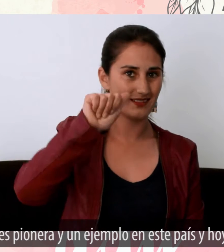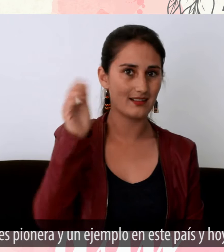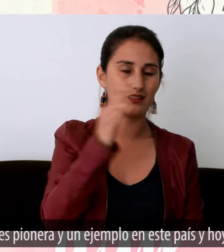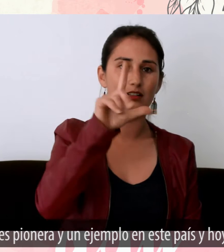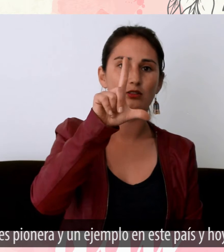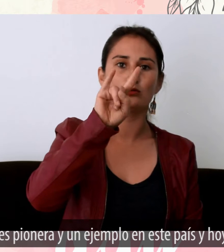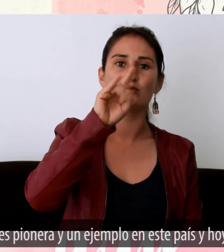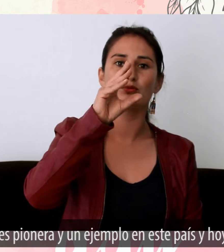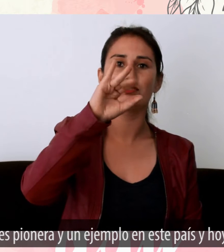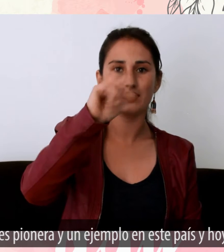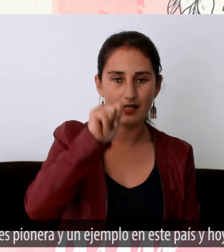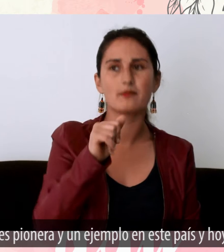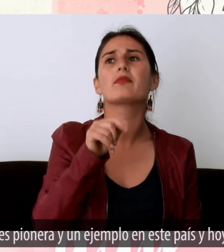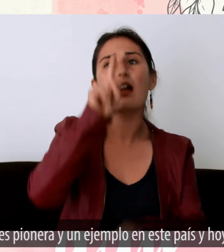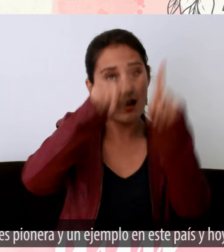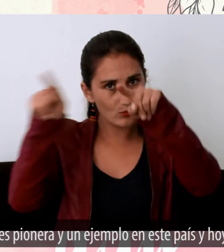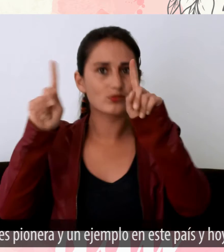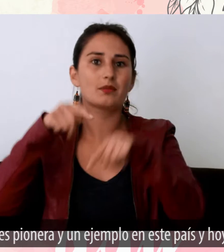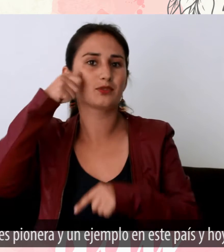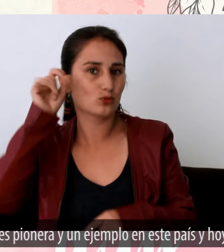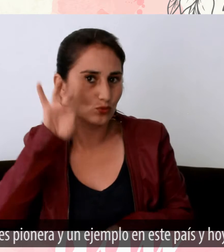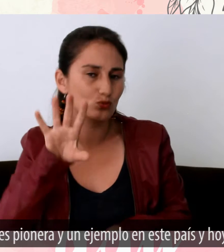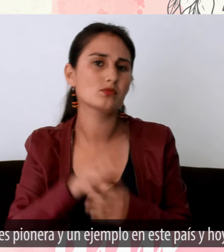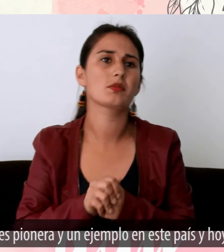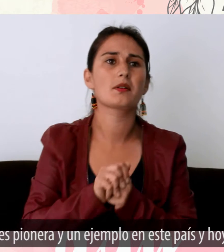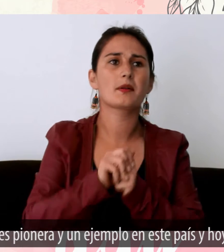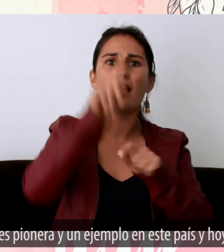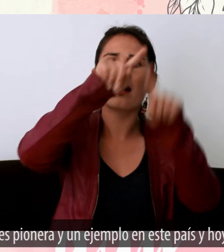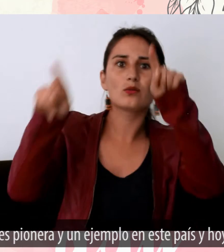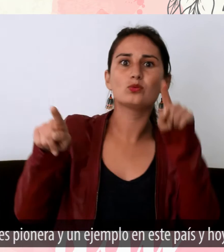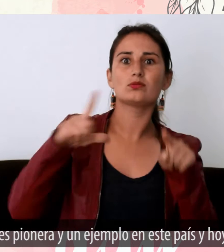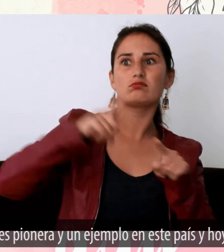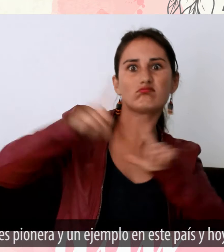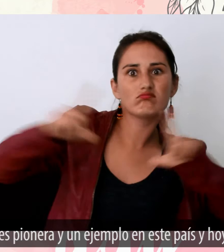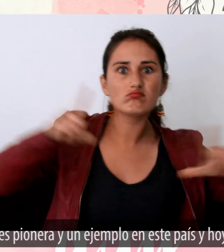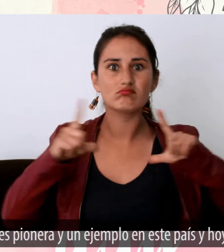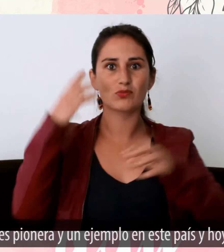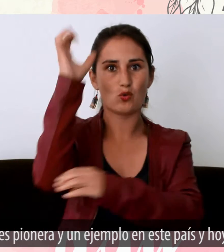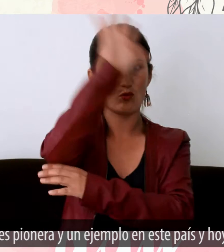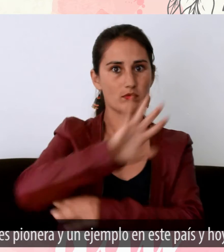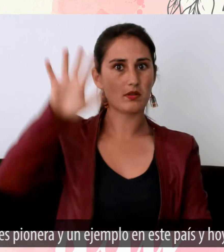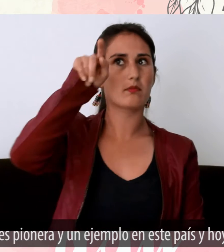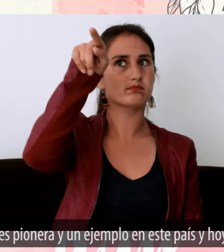Marta Lucía. Ella es una pionera y un ejemplo en este país y hoy celebro su trabajo.